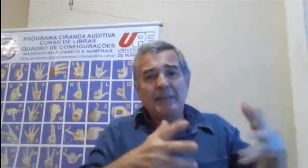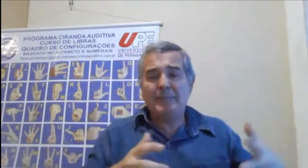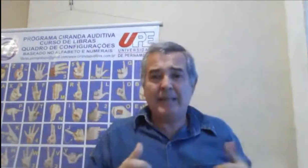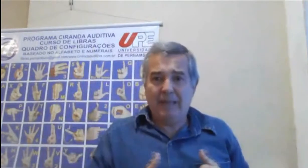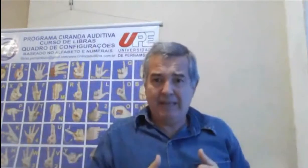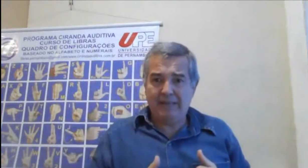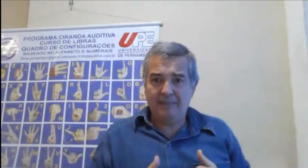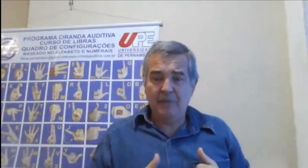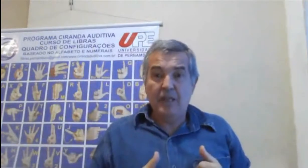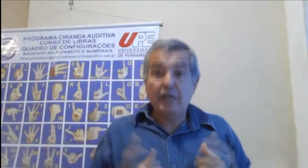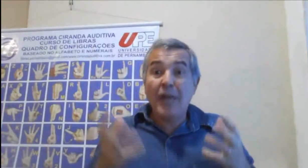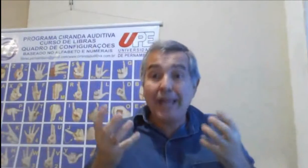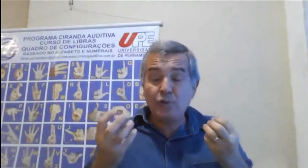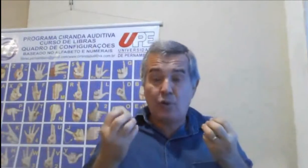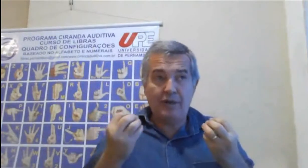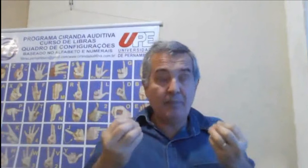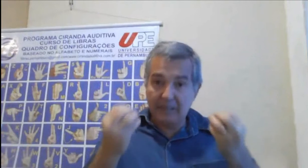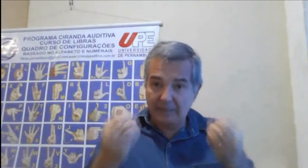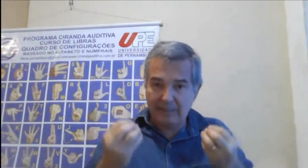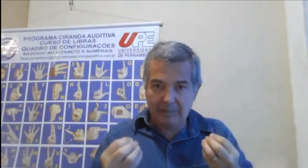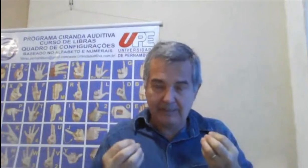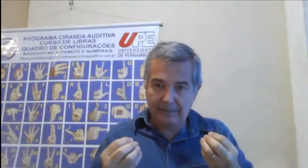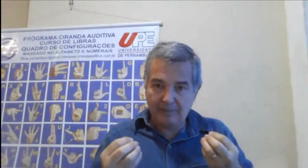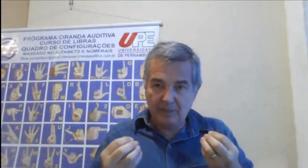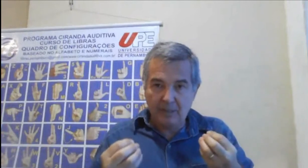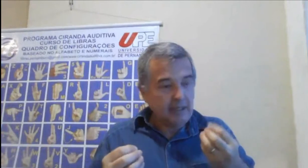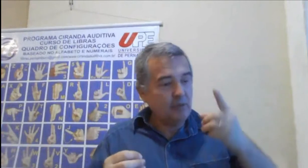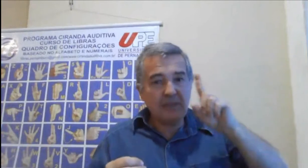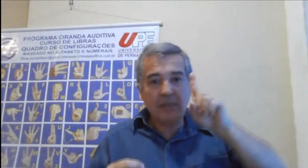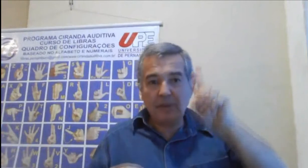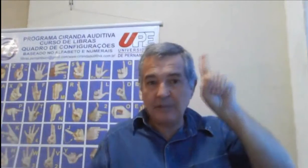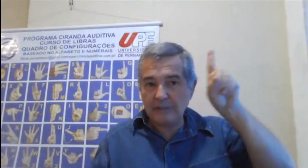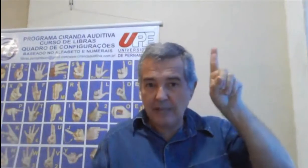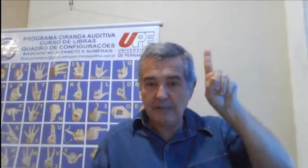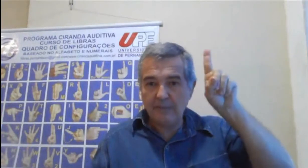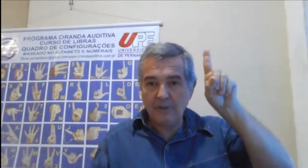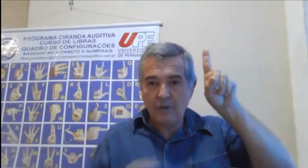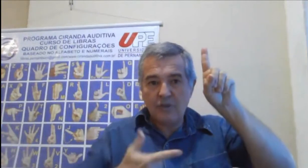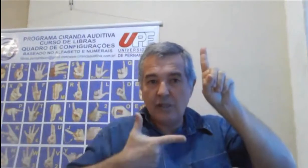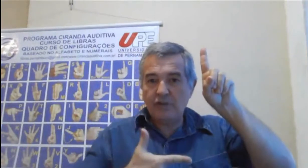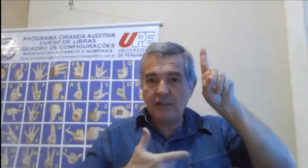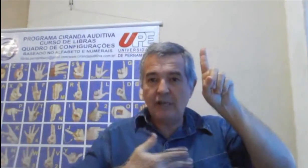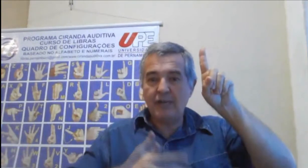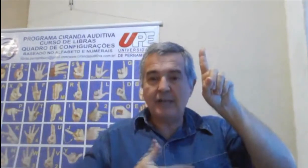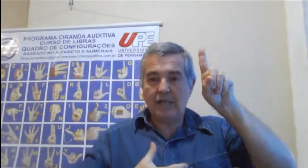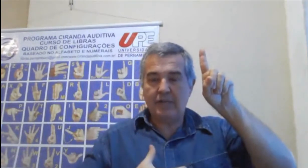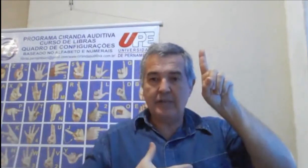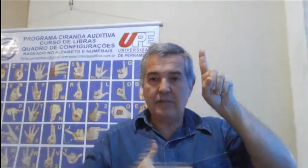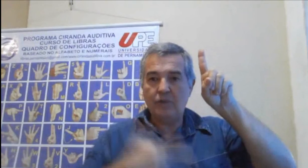interpretar matemática. Então, olha, eu aprendi matemática, que tem um sinal para quantidade. Sinal ordinal e cardinal aqui.